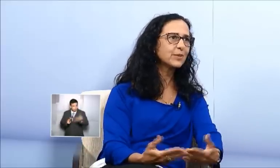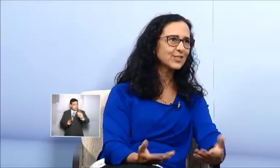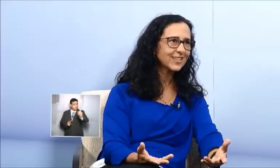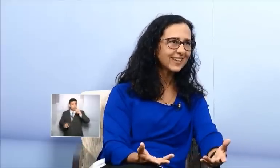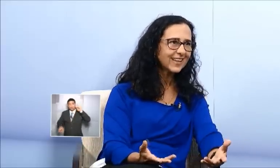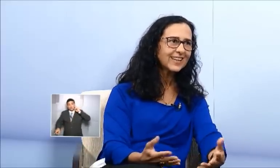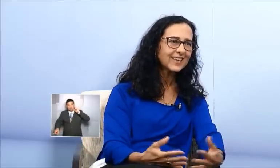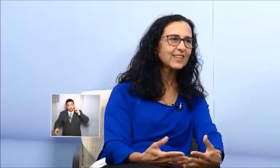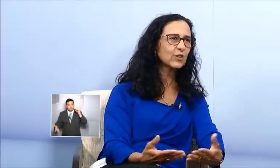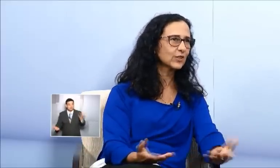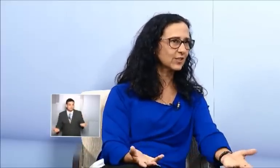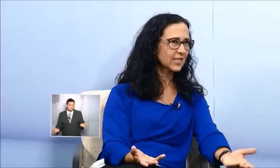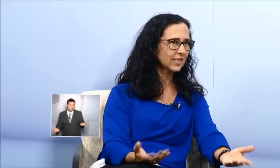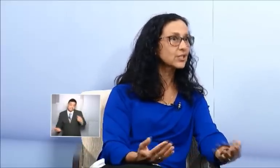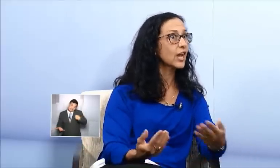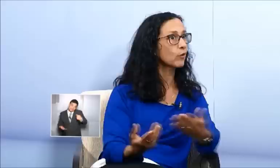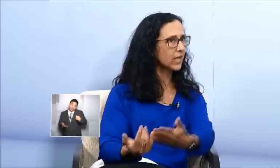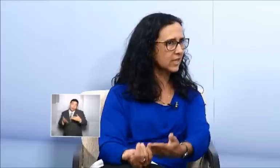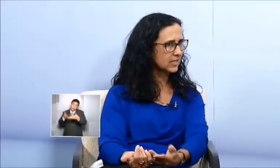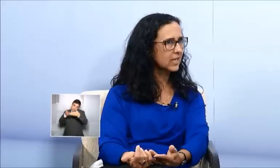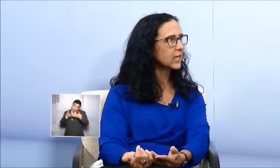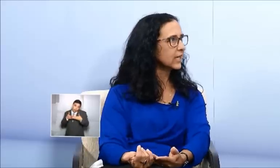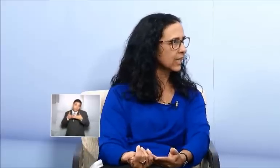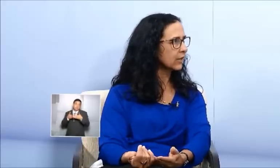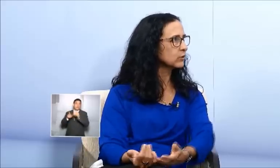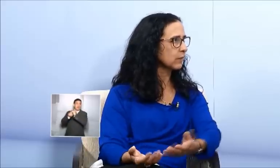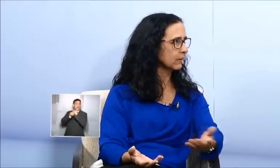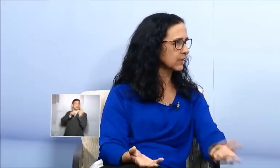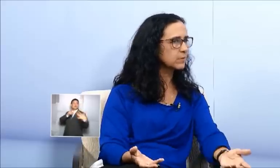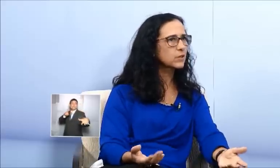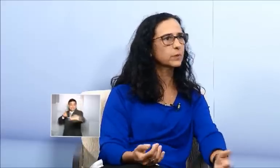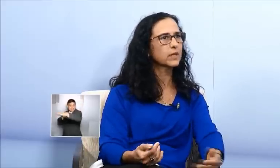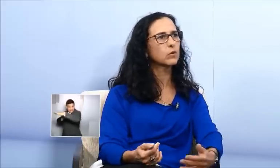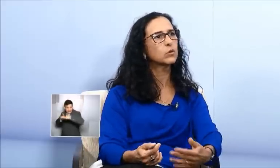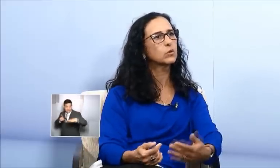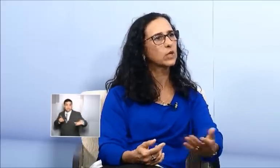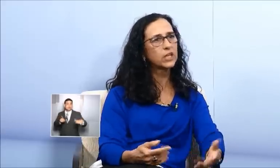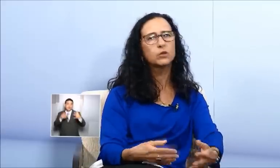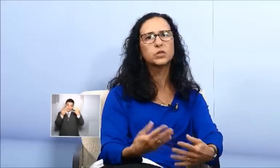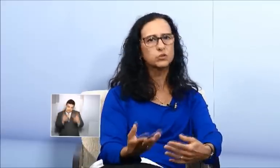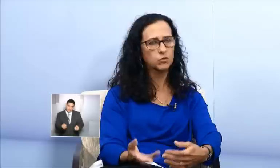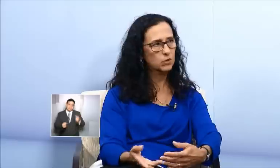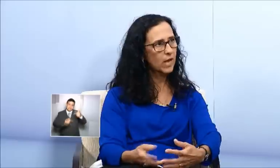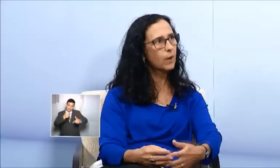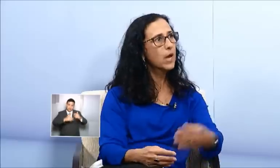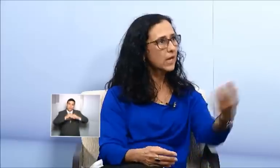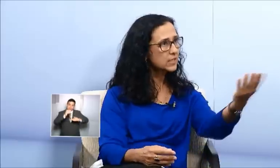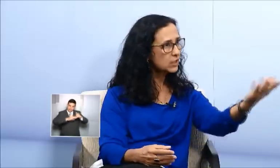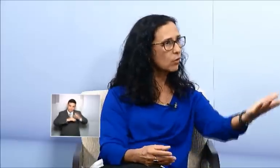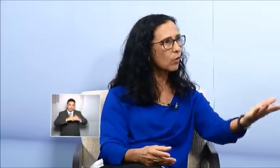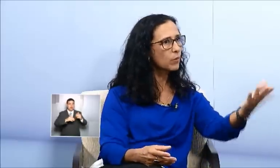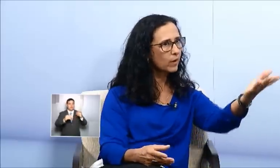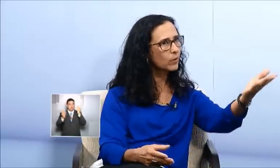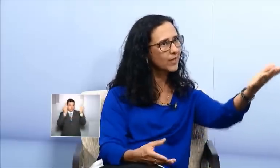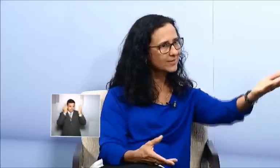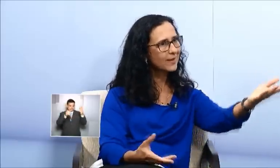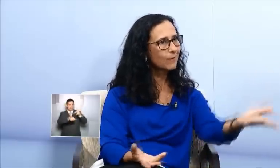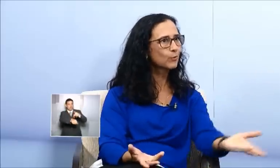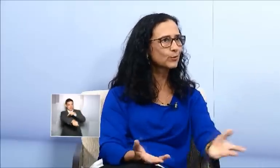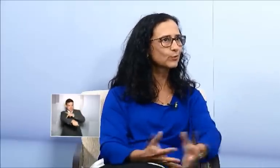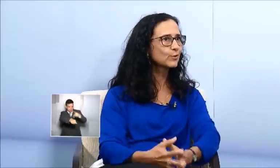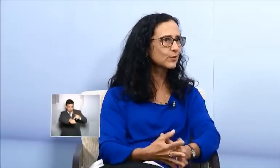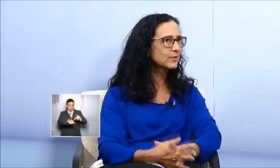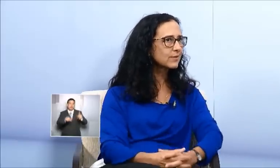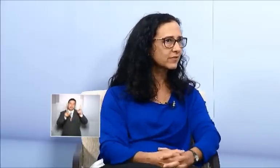é pedir que toda a sociedade reconheça, né, o trabalho desse psicopedagogo, clínico, institucional, assim como reconheça